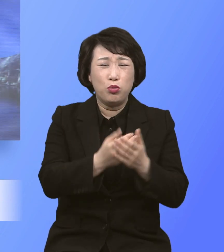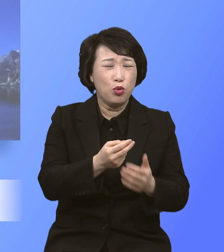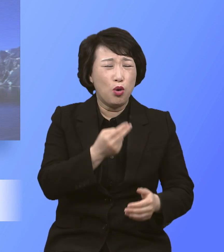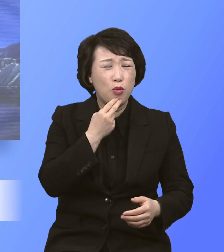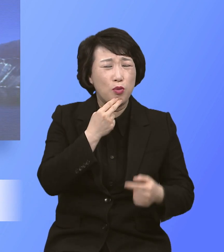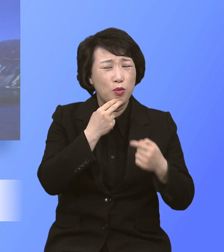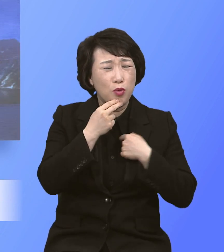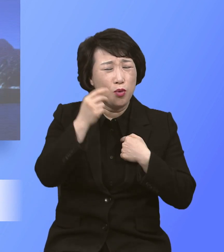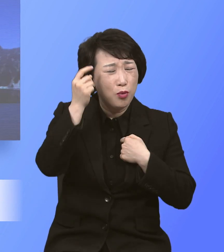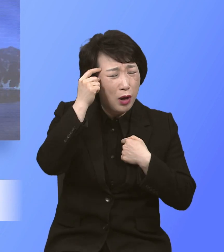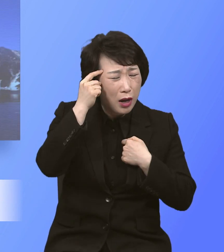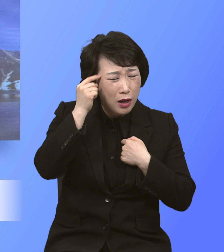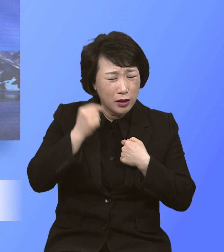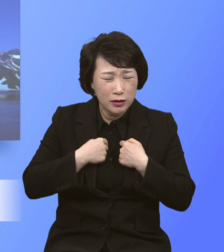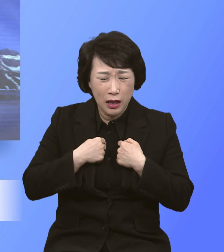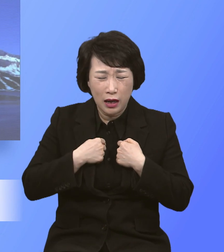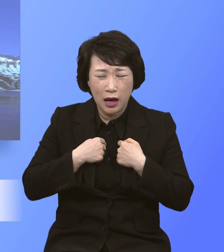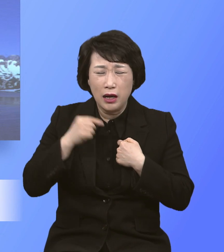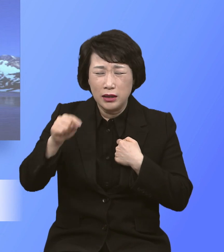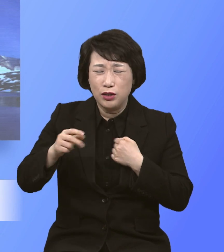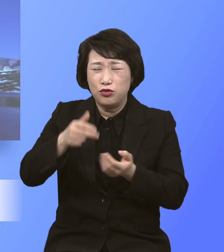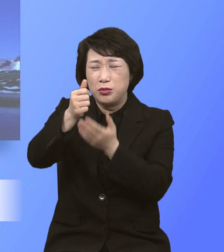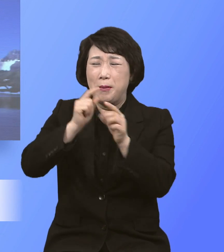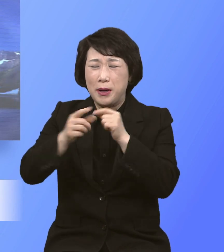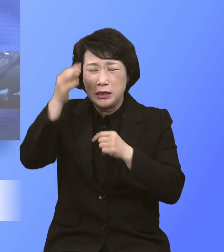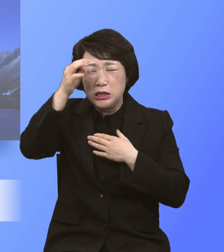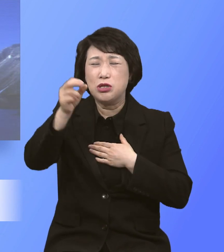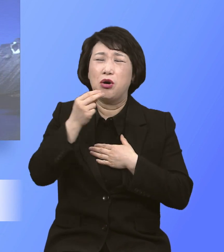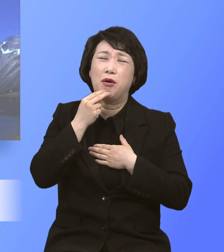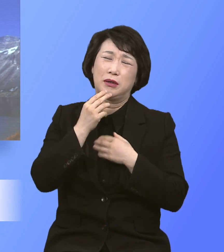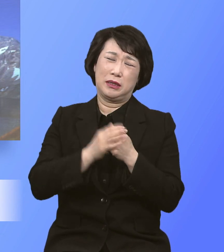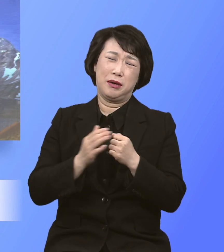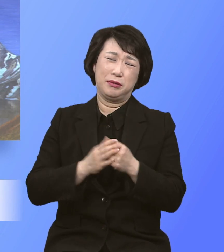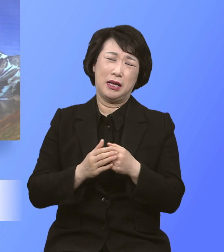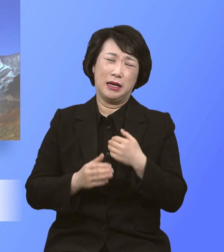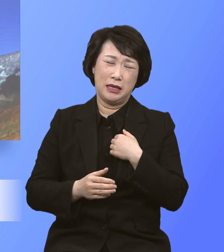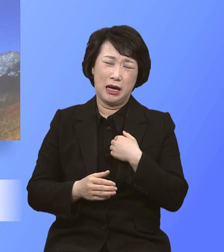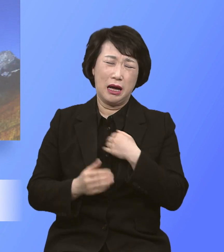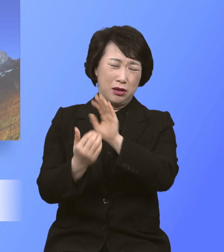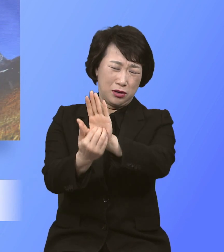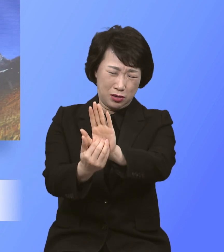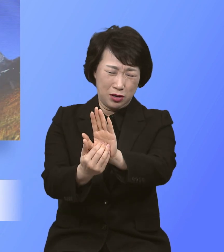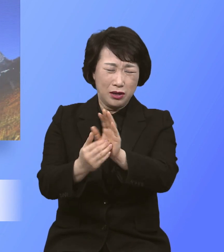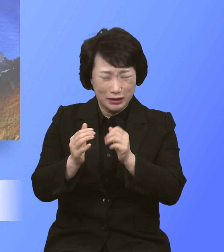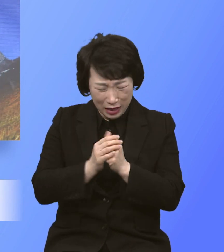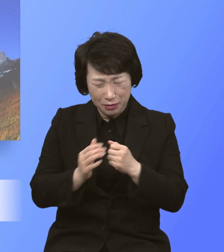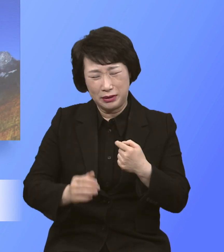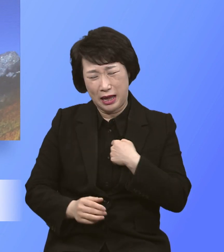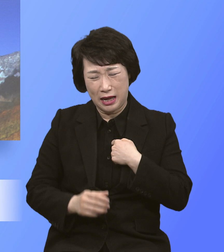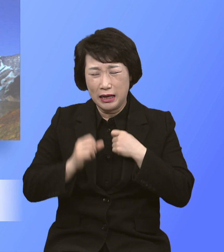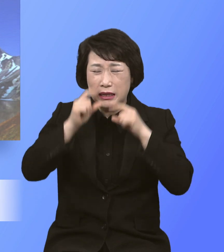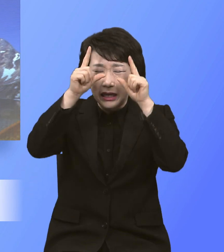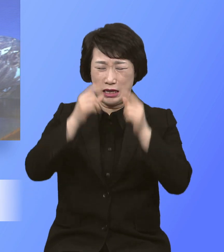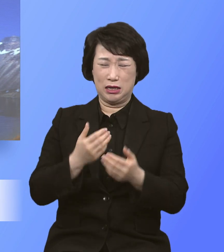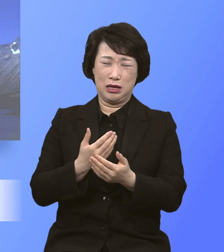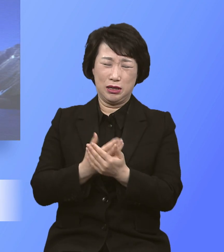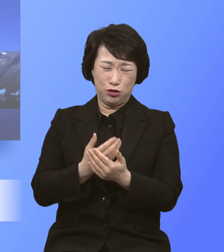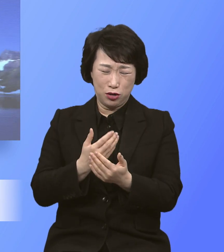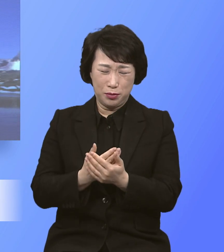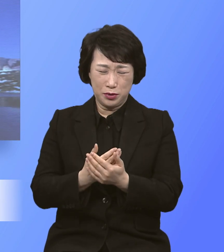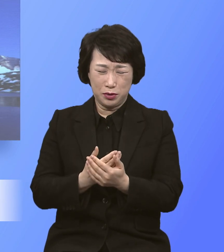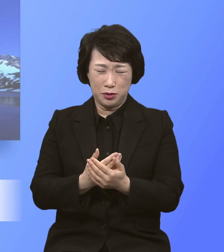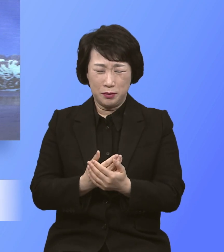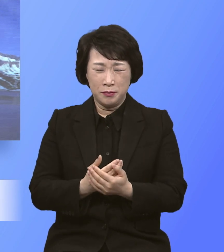없다면 내가 그 말씀을 인정하지 않은 연고요, 배타하는 연고임을 깨닫게